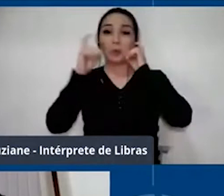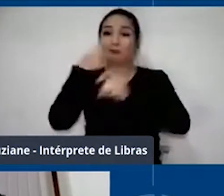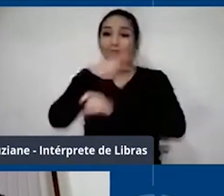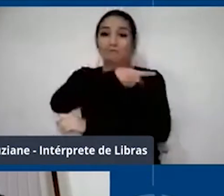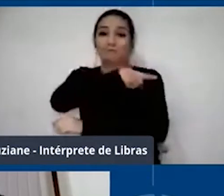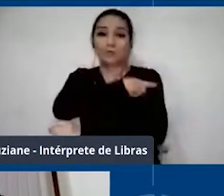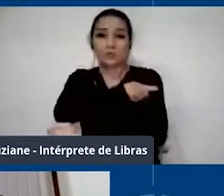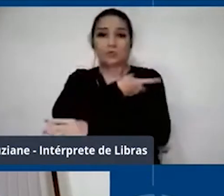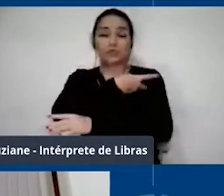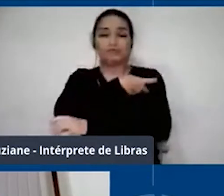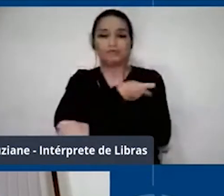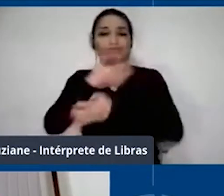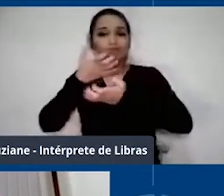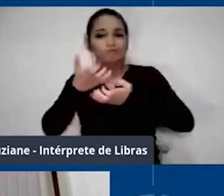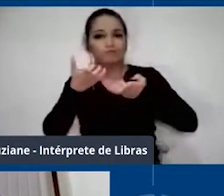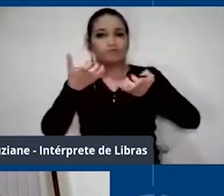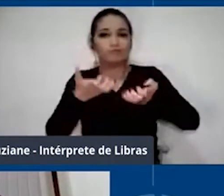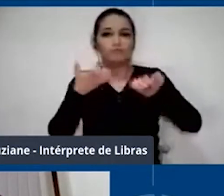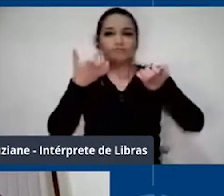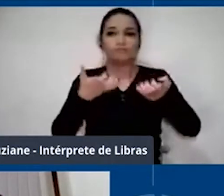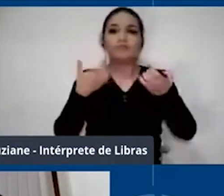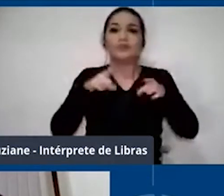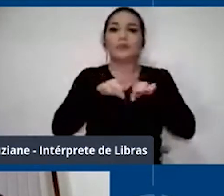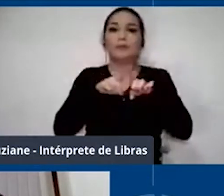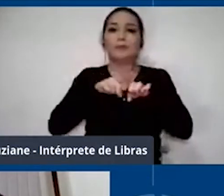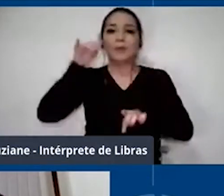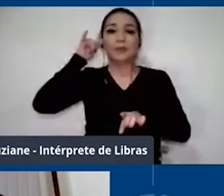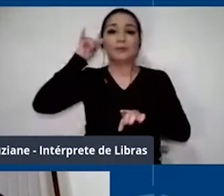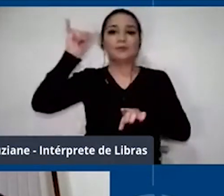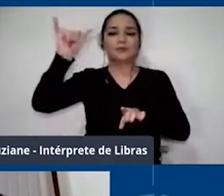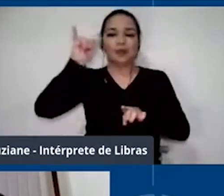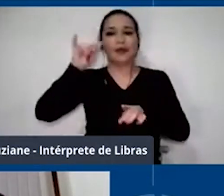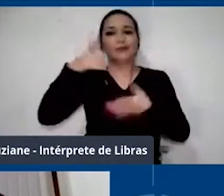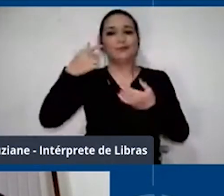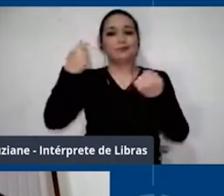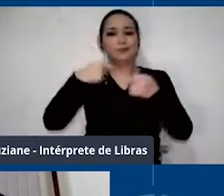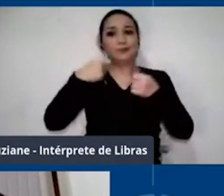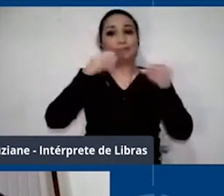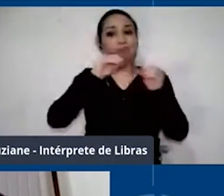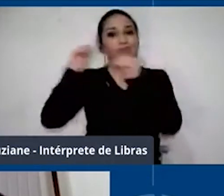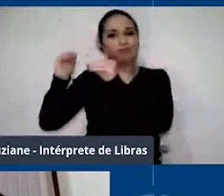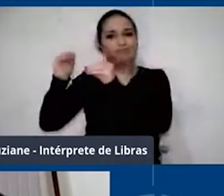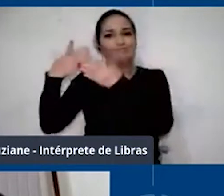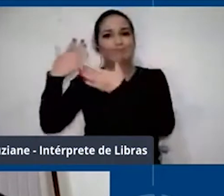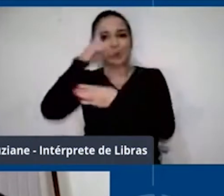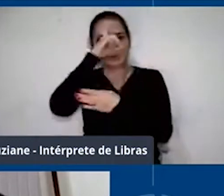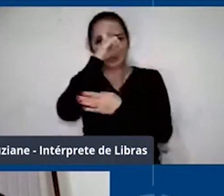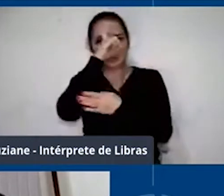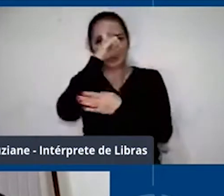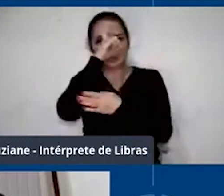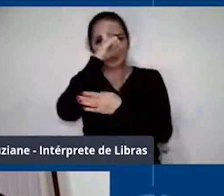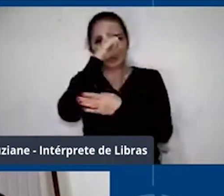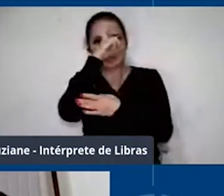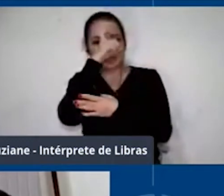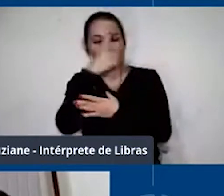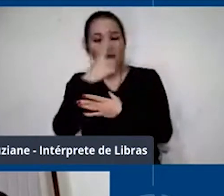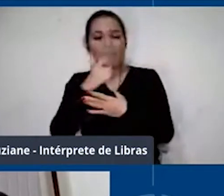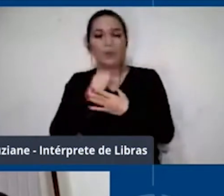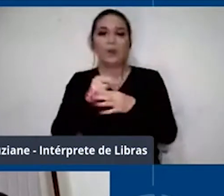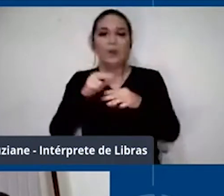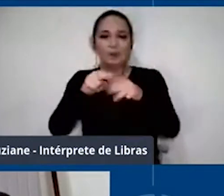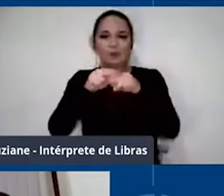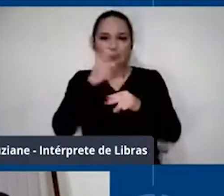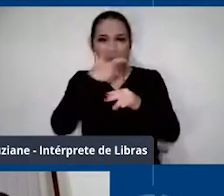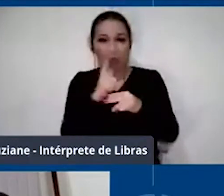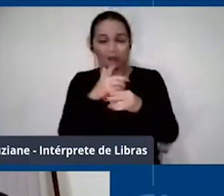com a vacinação e evitar que tenha que ir para o hospital. Então, ainda eu acho que a pandemia é o tema